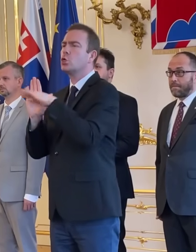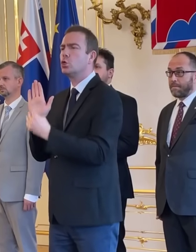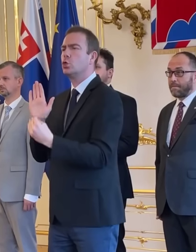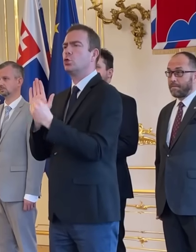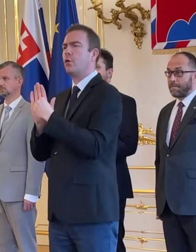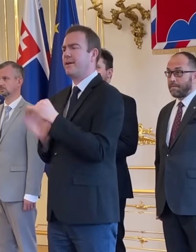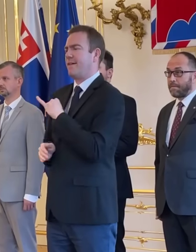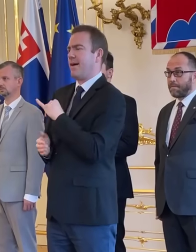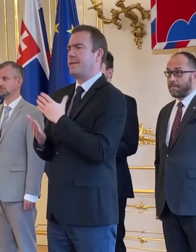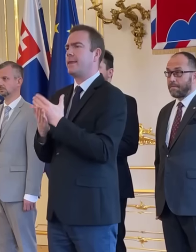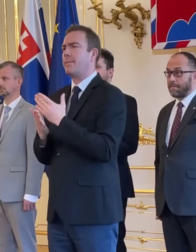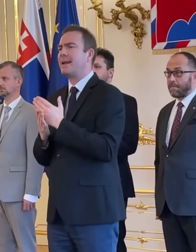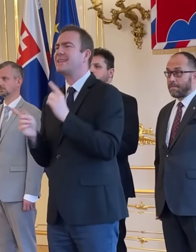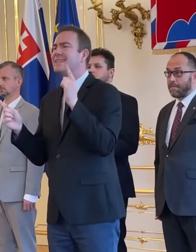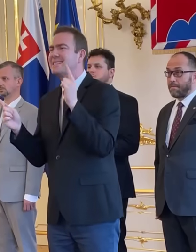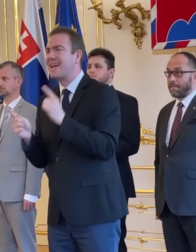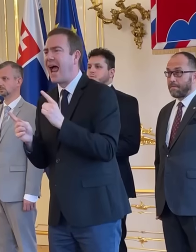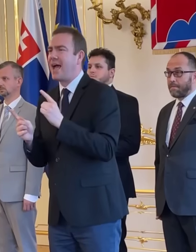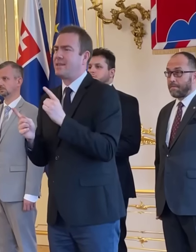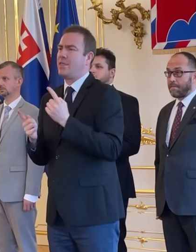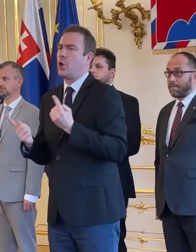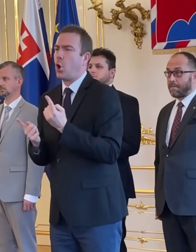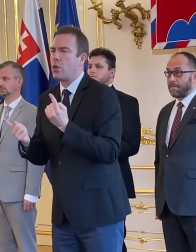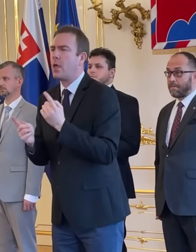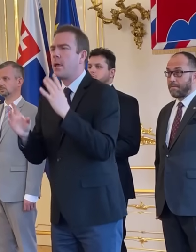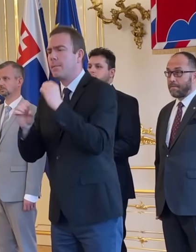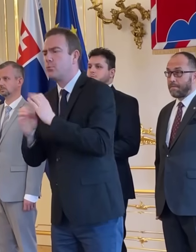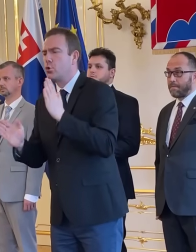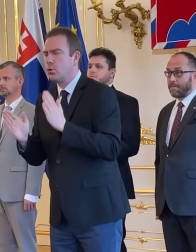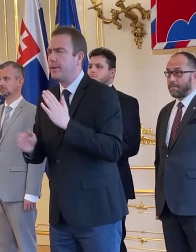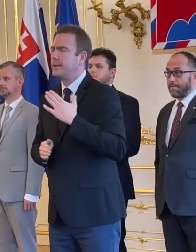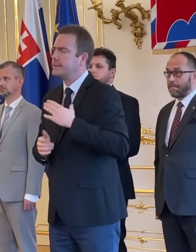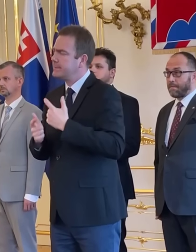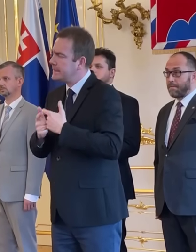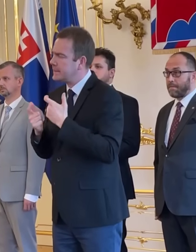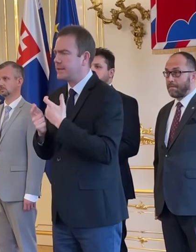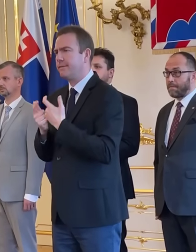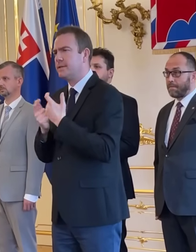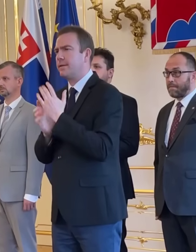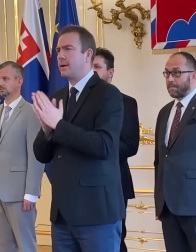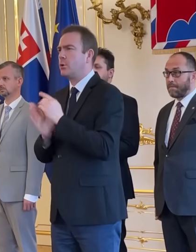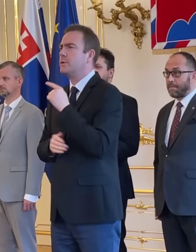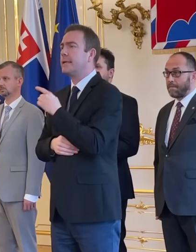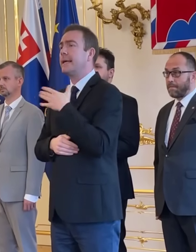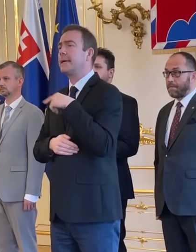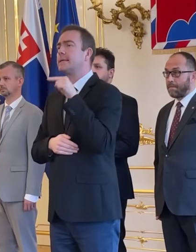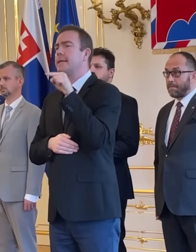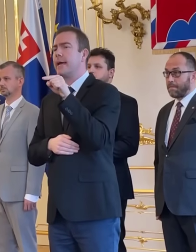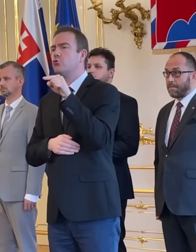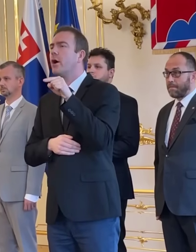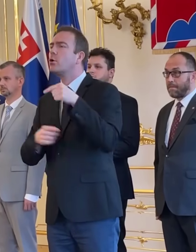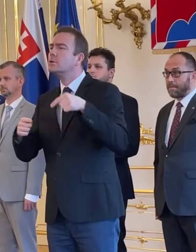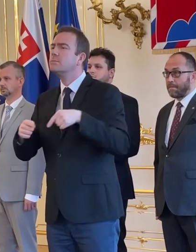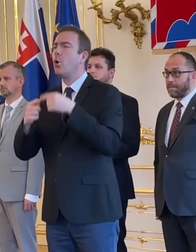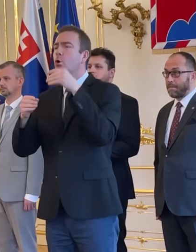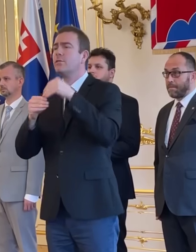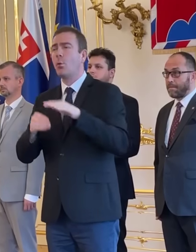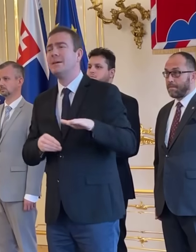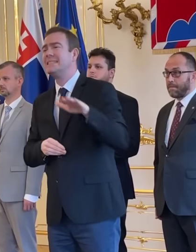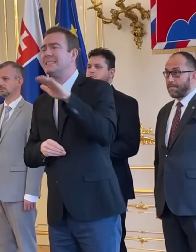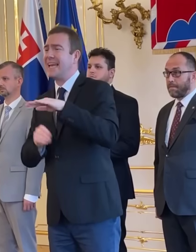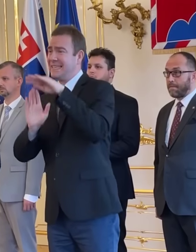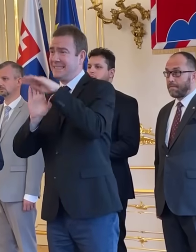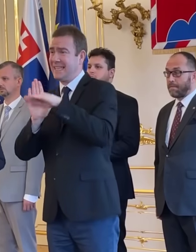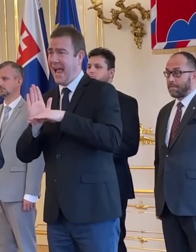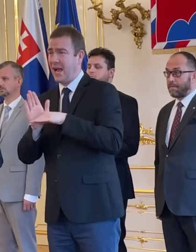promlčecí lehoty u znásilnění. Abychom v tom měli jasno, napadáte tu novelu jakožto celek, anebo konkrétní body, a budete ve vaší stížnosti